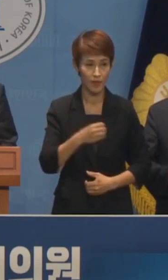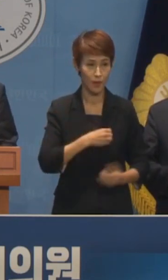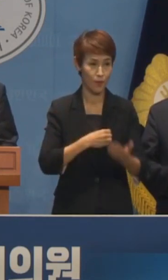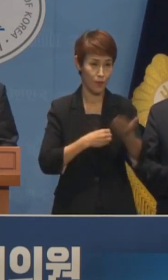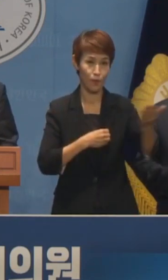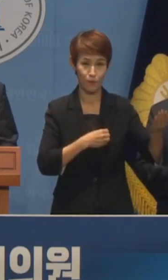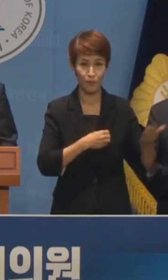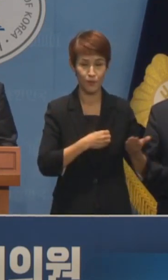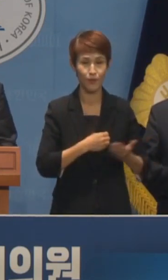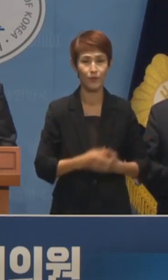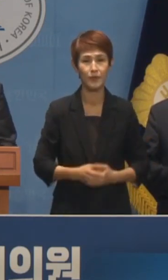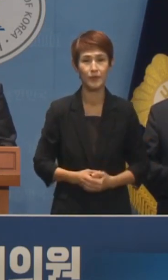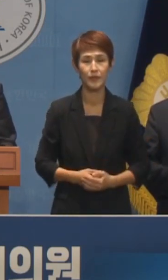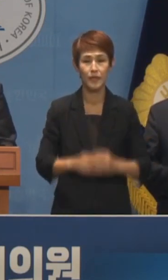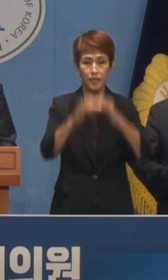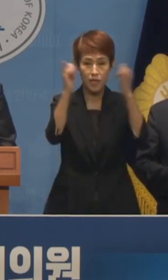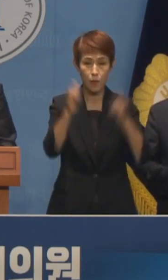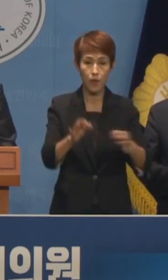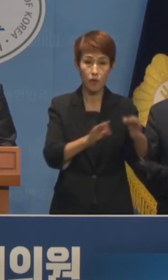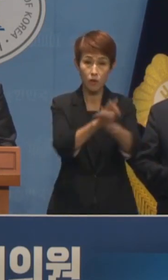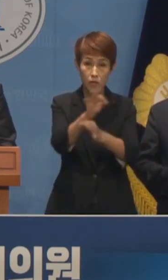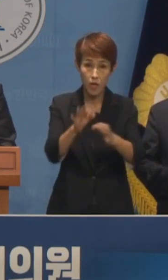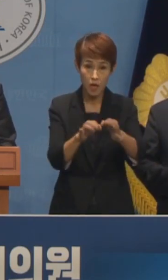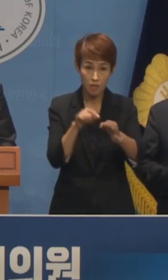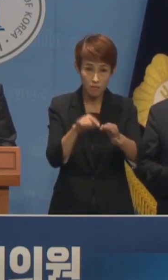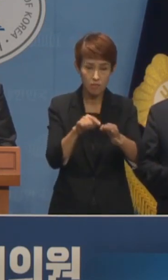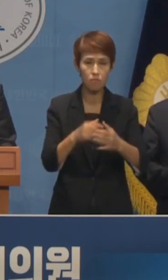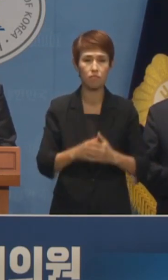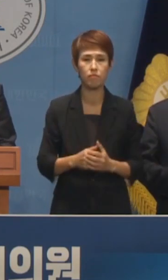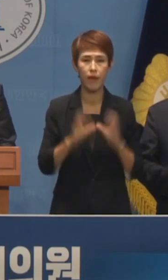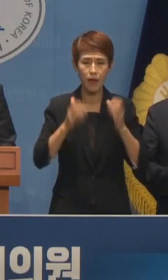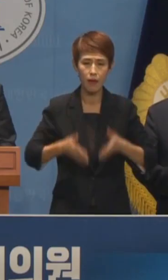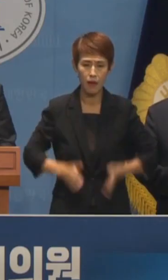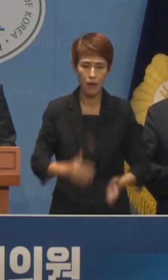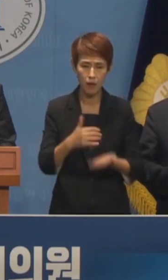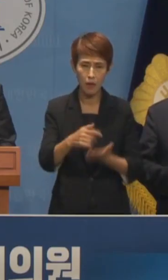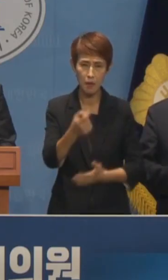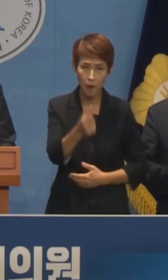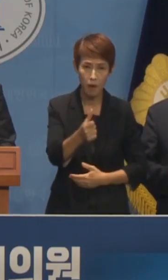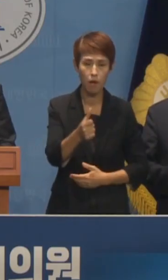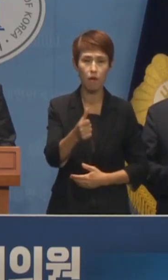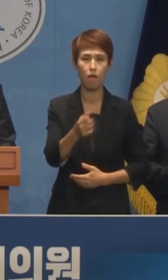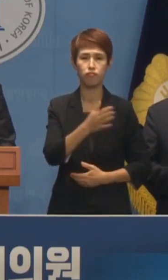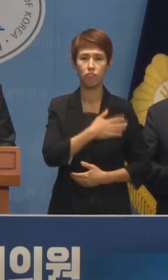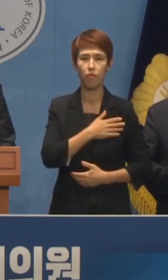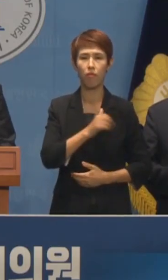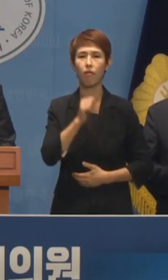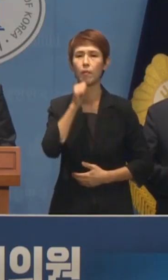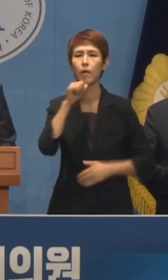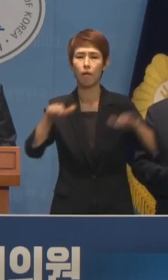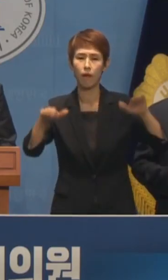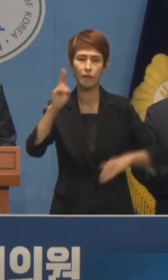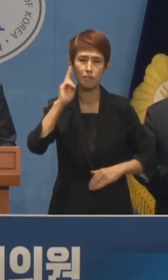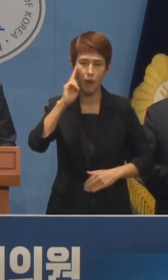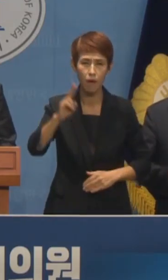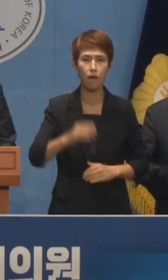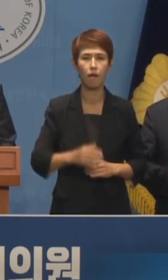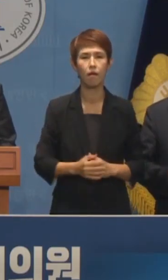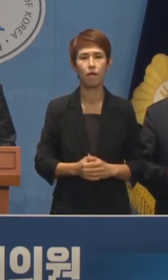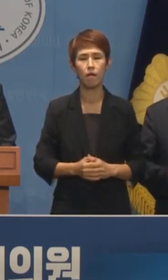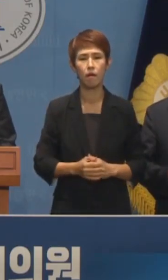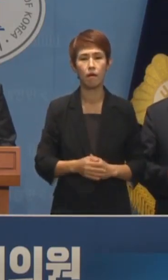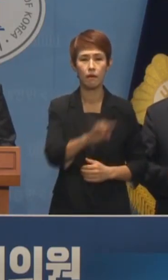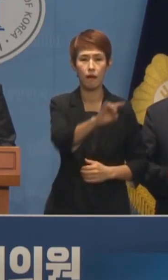여러분, 사회적 경제는 저출생, 양극화, 기후위기에 대응하고 정글 자본주의가 낳은 각자